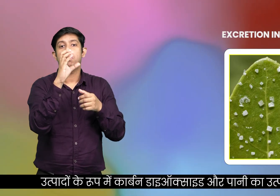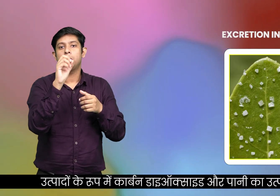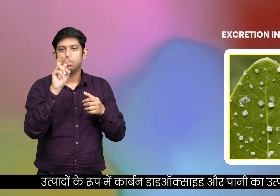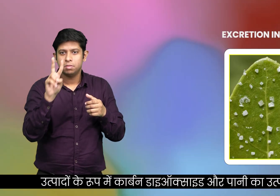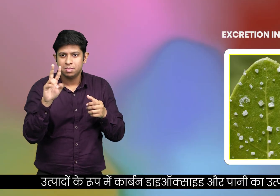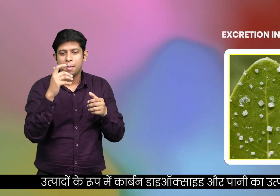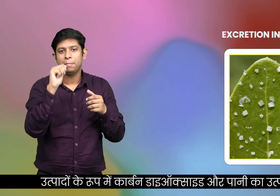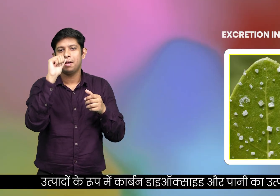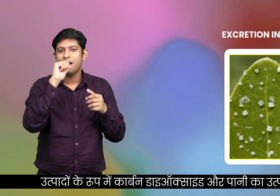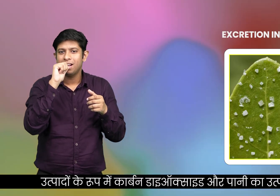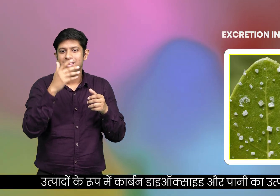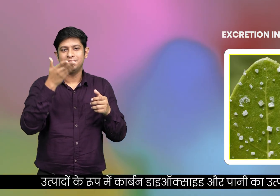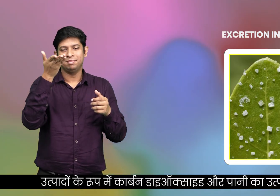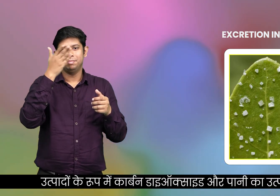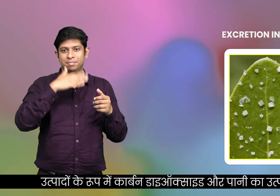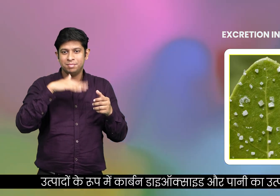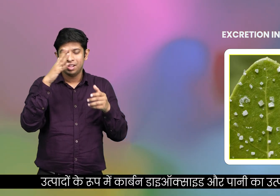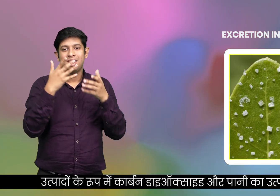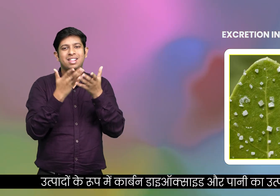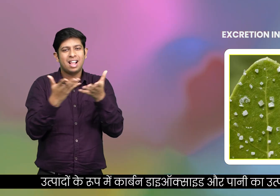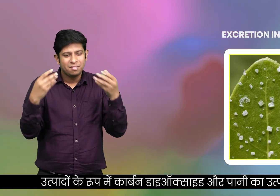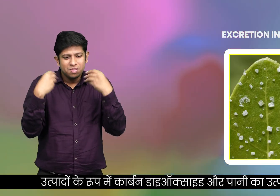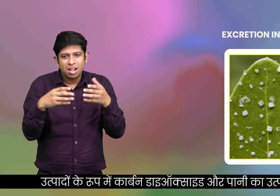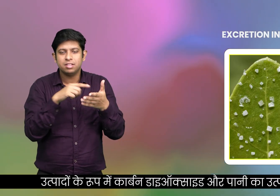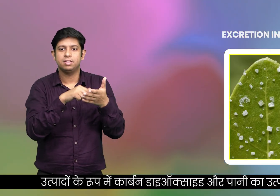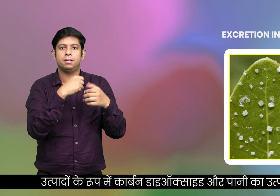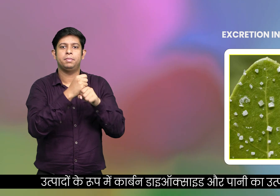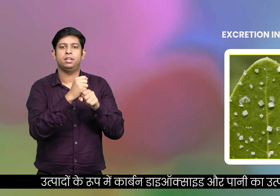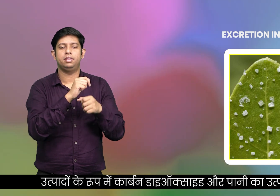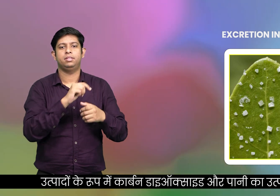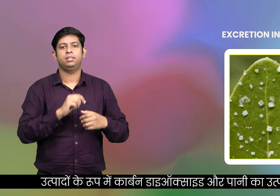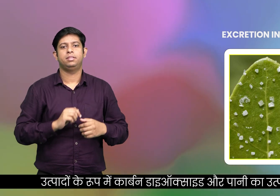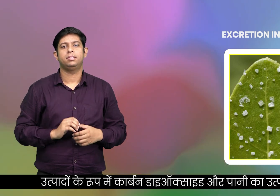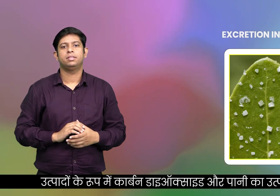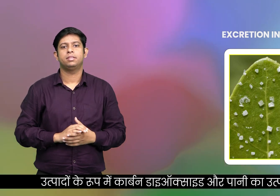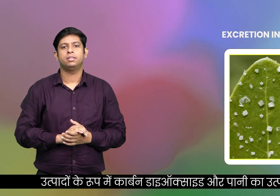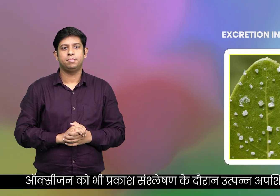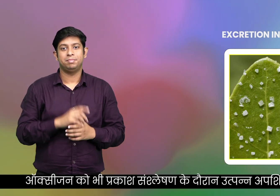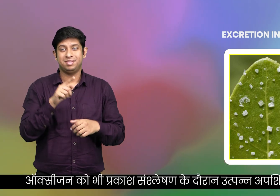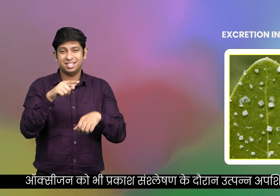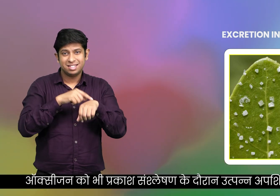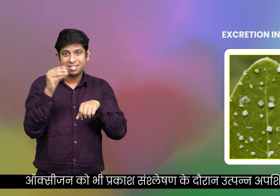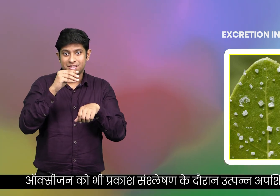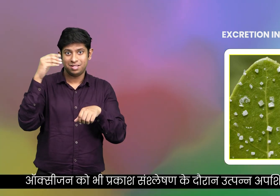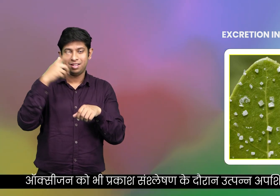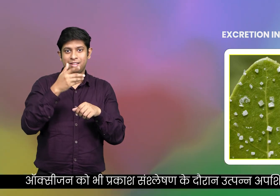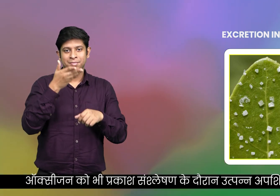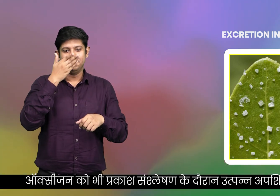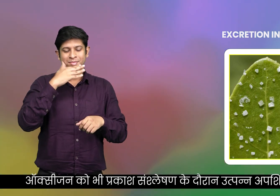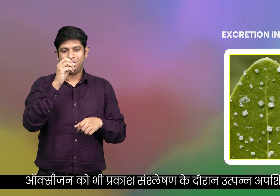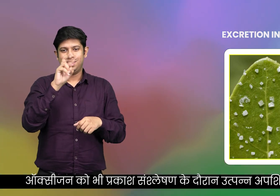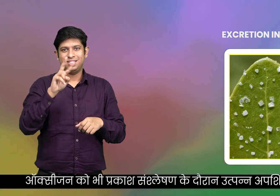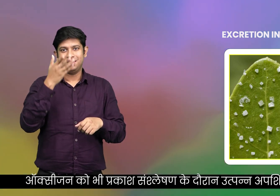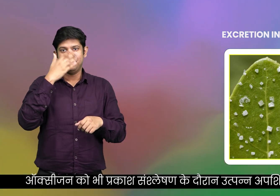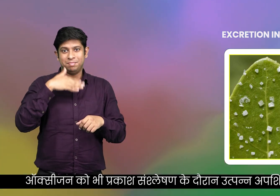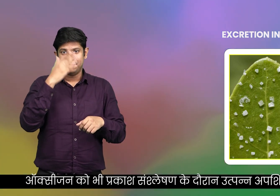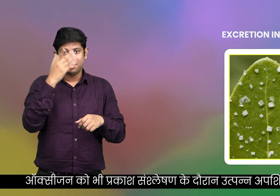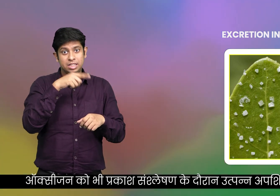में कार्बन डाइऑक्साइड और पानी का उत्पादन करते हैं। ऑक्सीजन को भी प्रकाश संश्लेषण